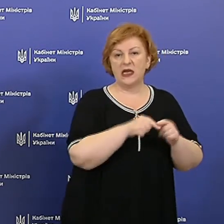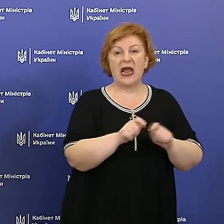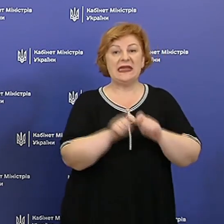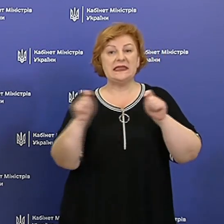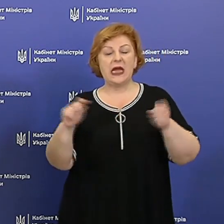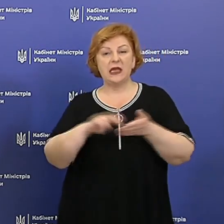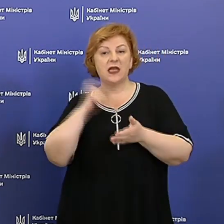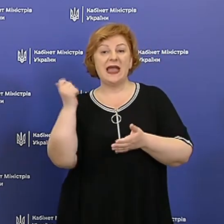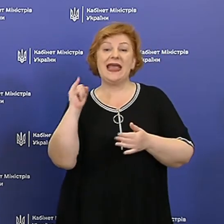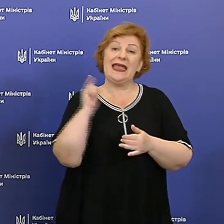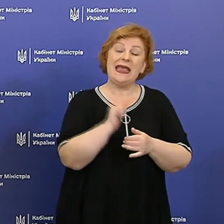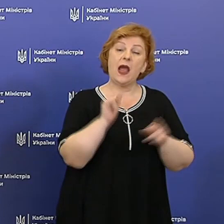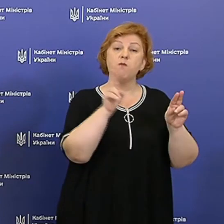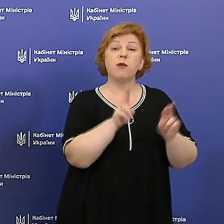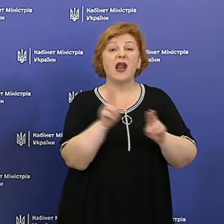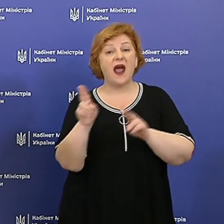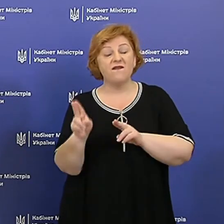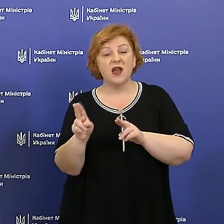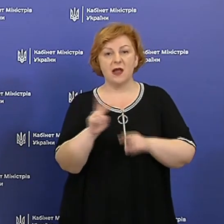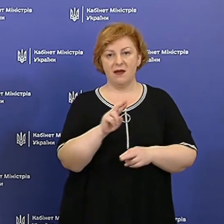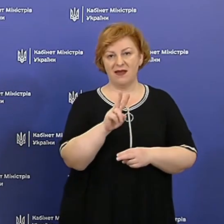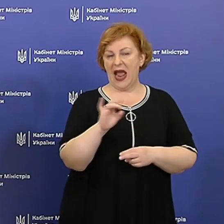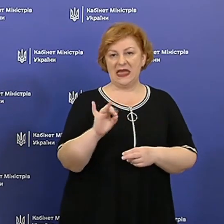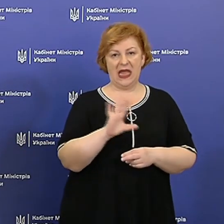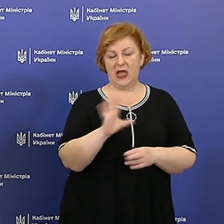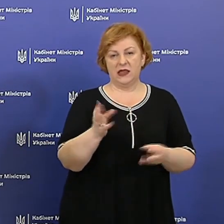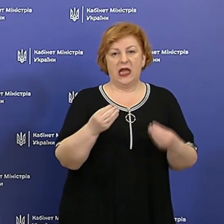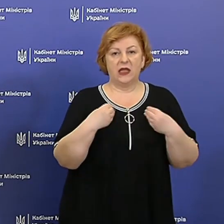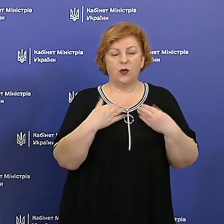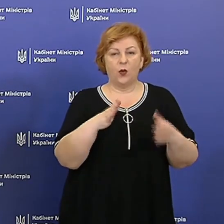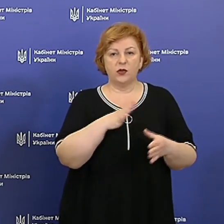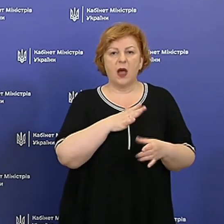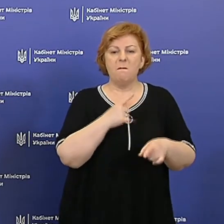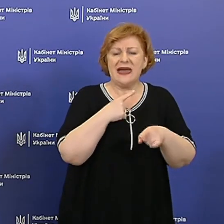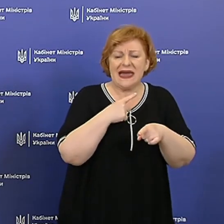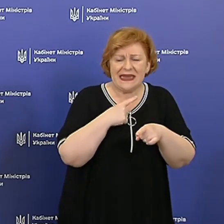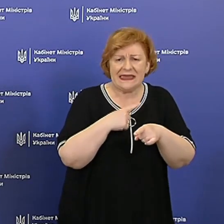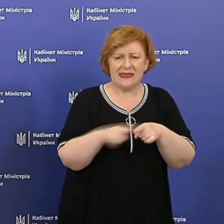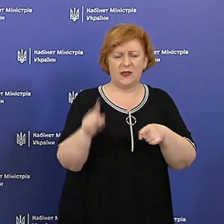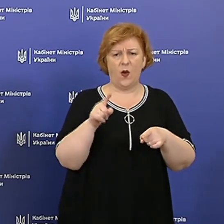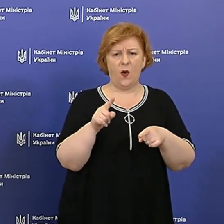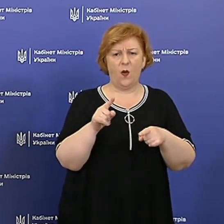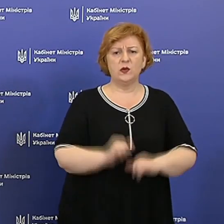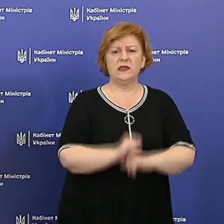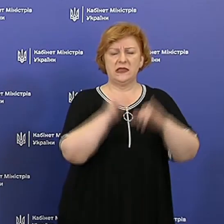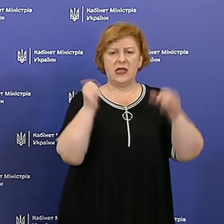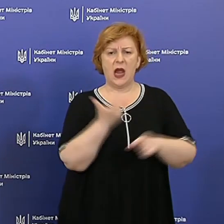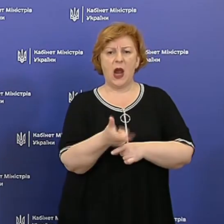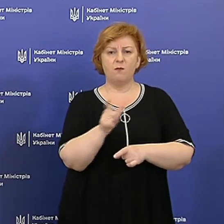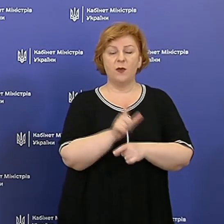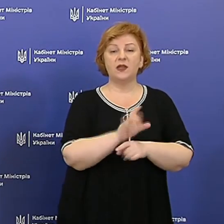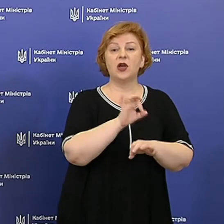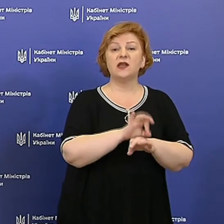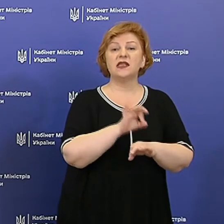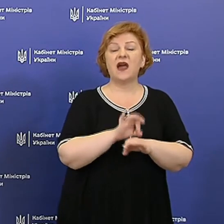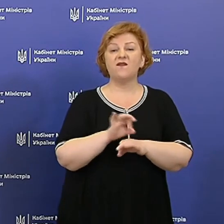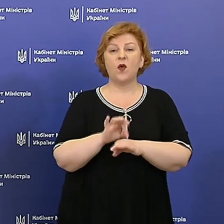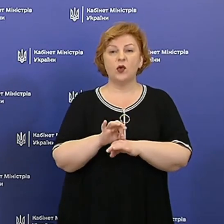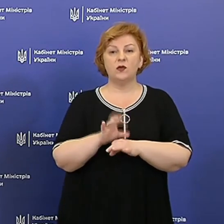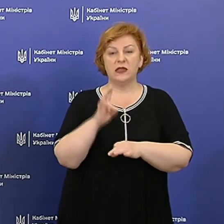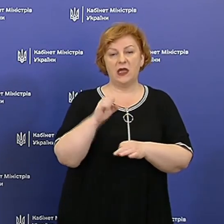і правилами, які не дадуть нам різкого збільшення захворюваності